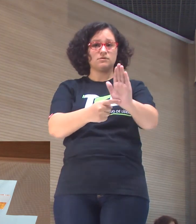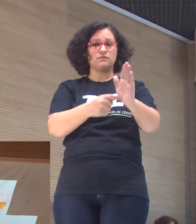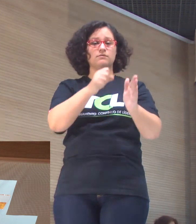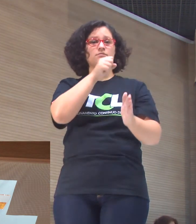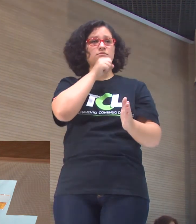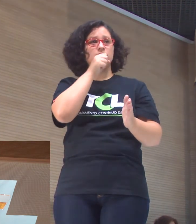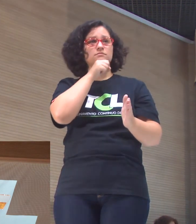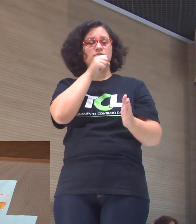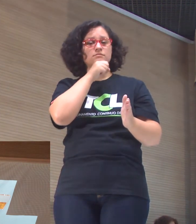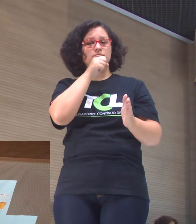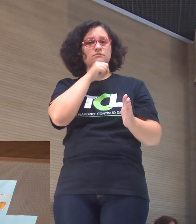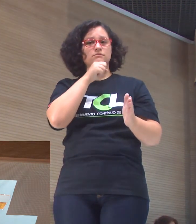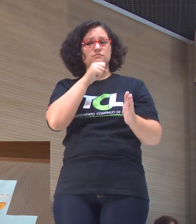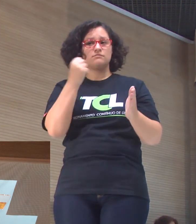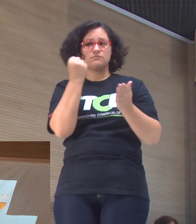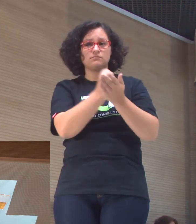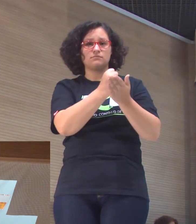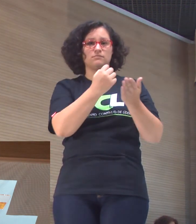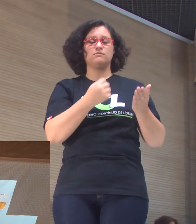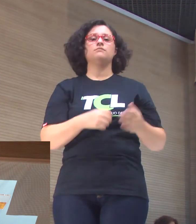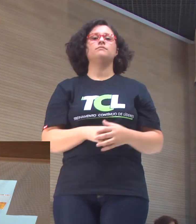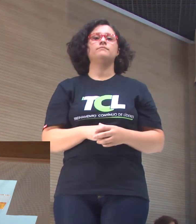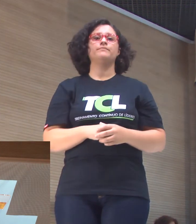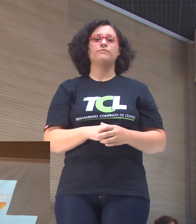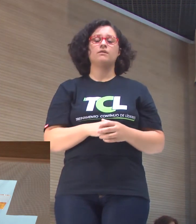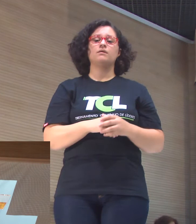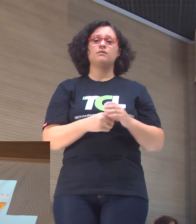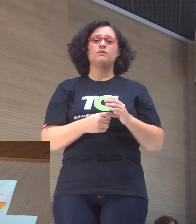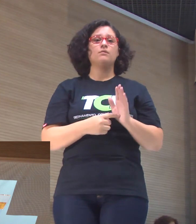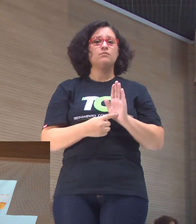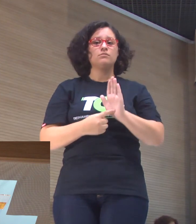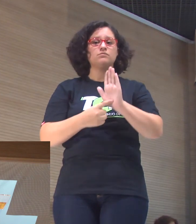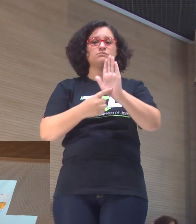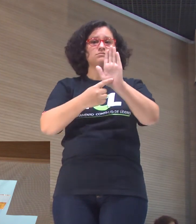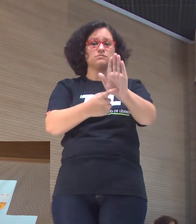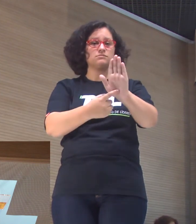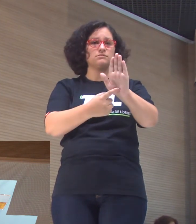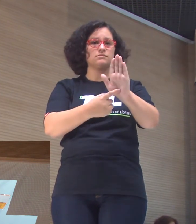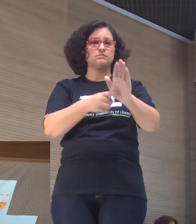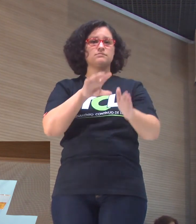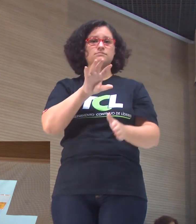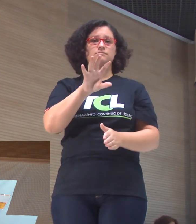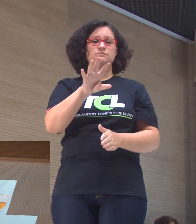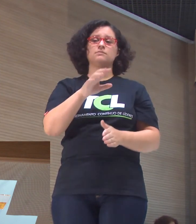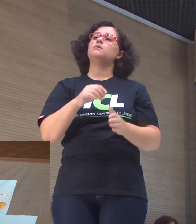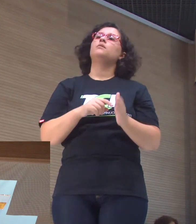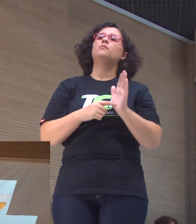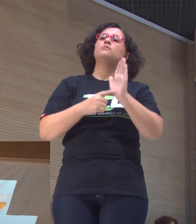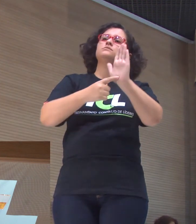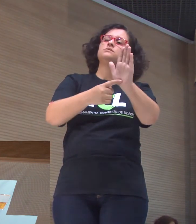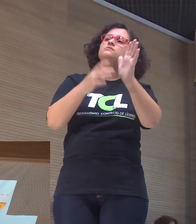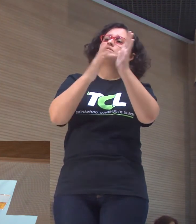do Antigo Testamento. Eles ensinavam com a base do Antigo Testamento que apontava que Jesus